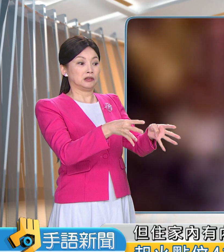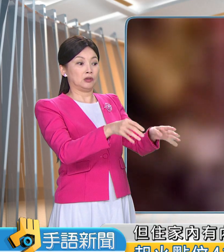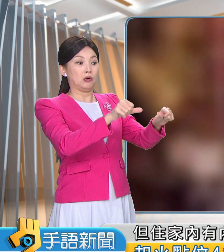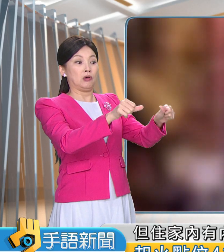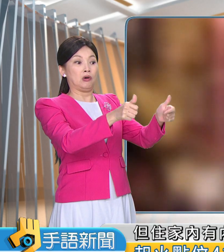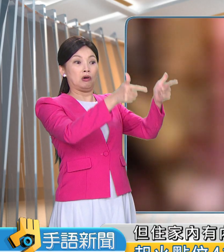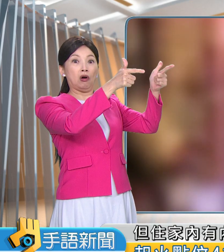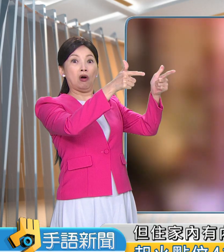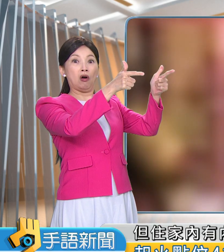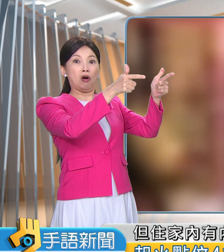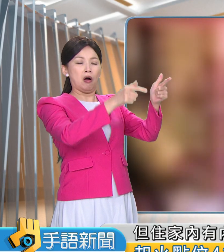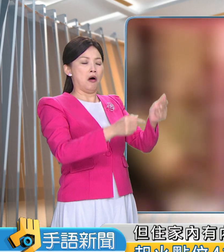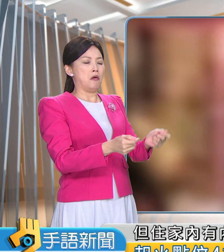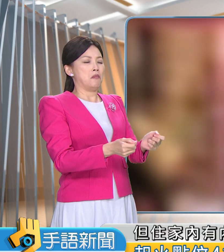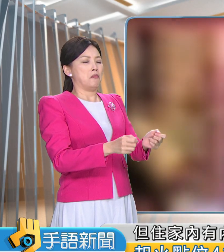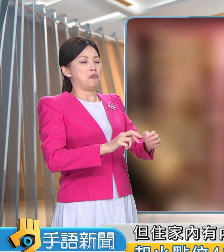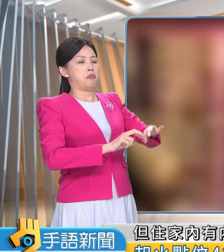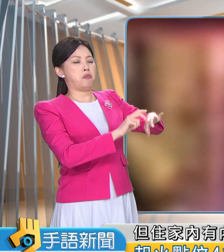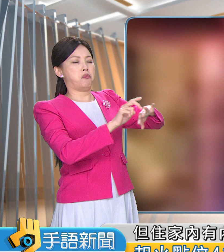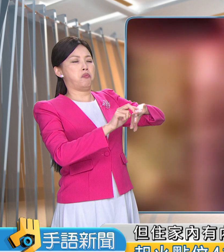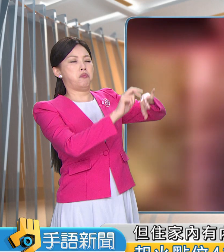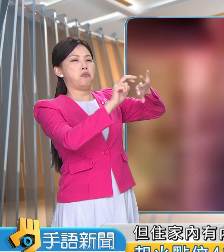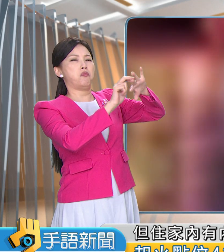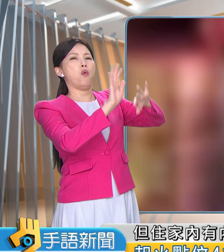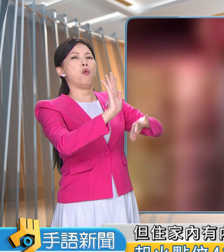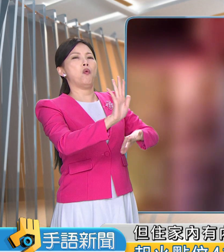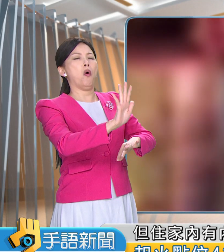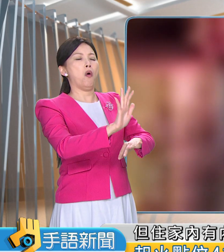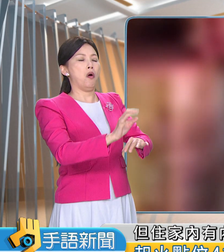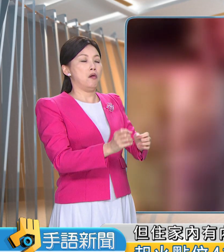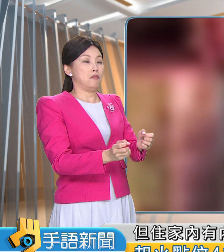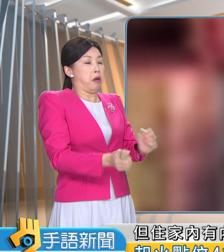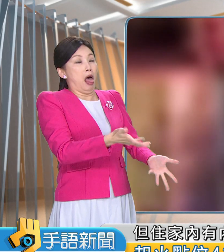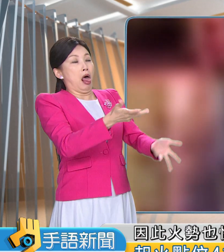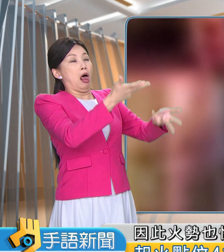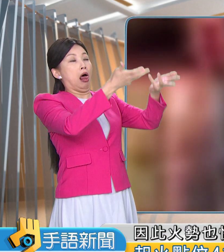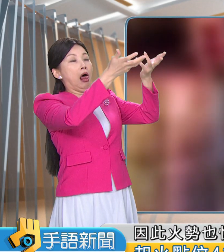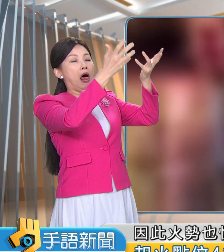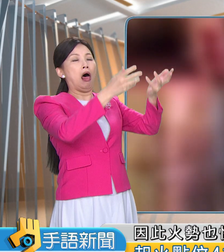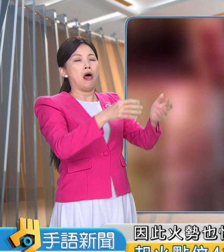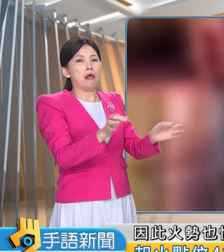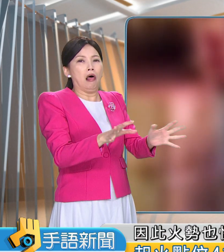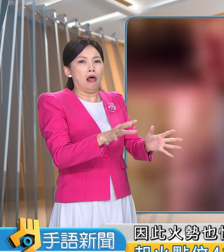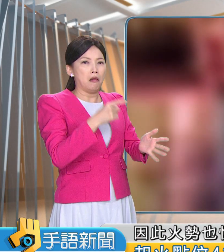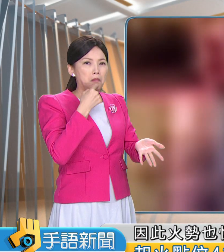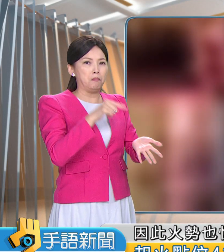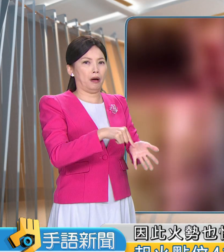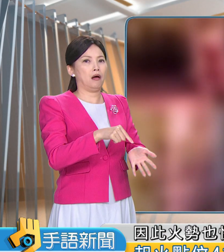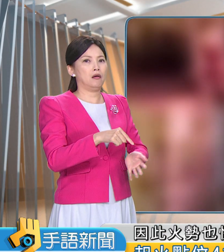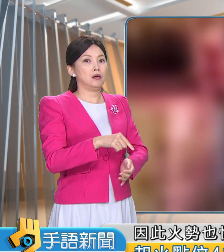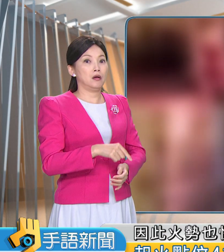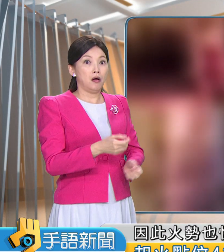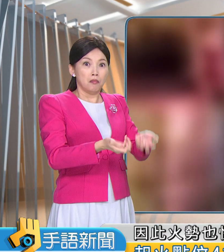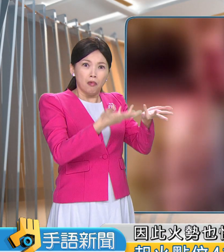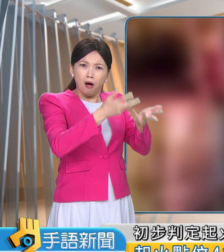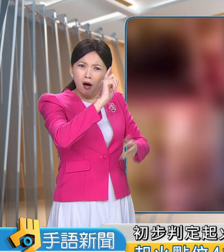但是住家内有内梯可以连通四到六楼，因此火势也快速燃烧。初步判